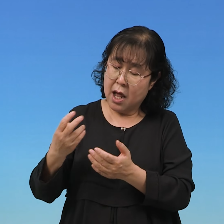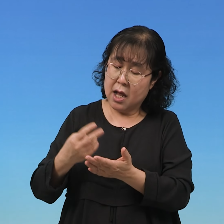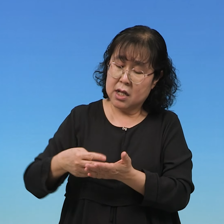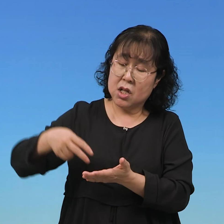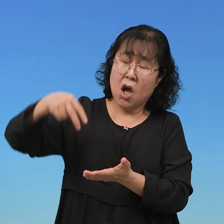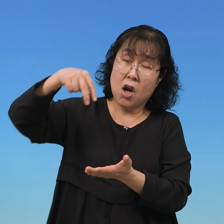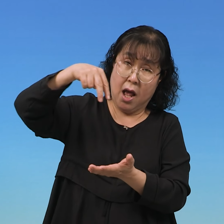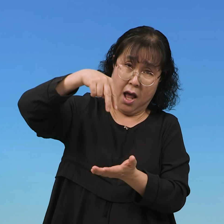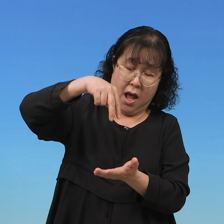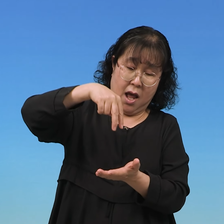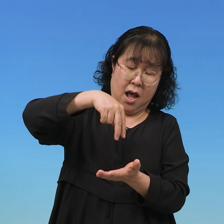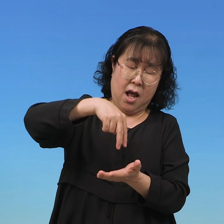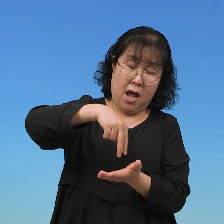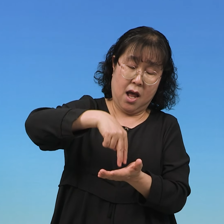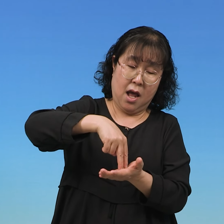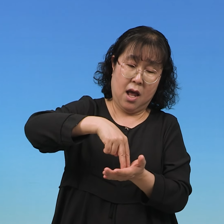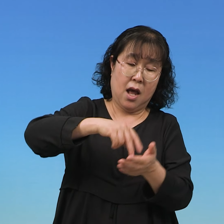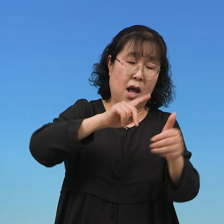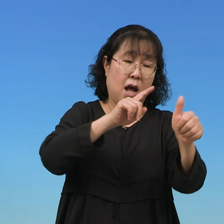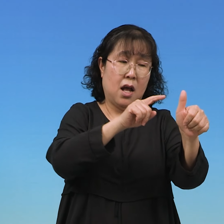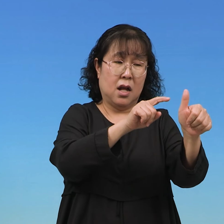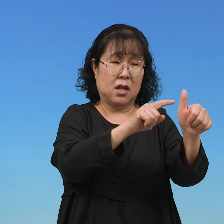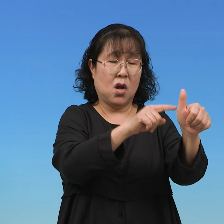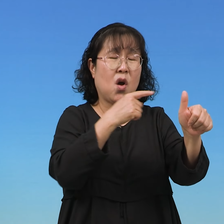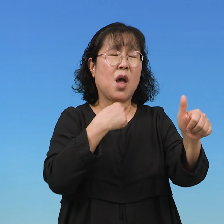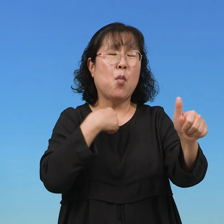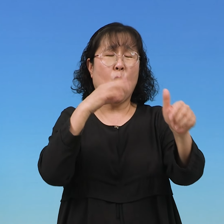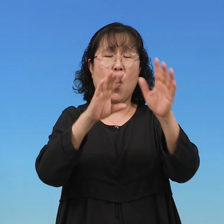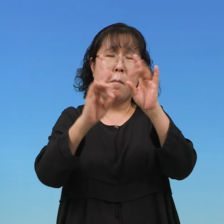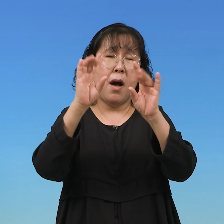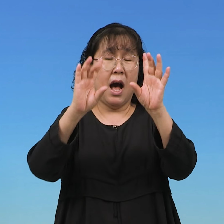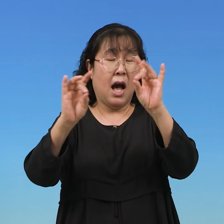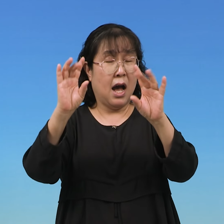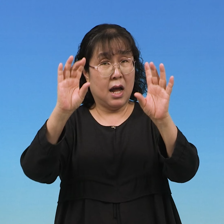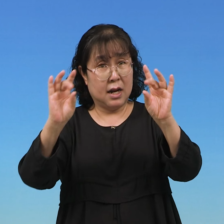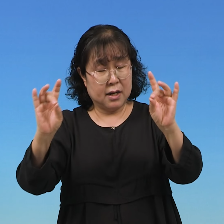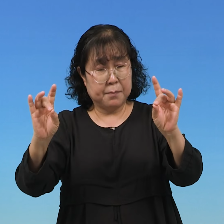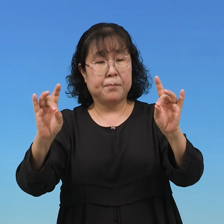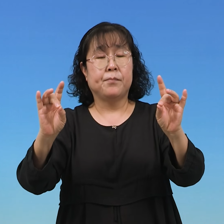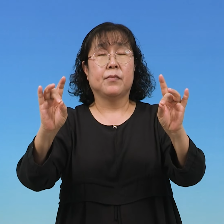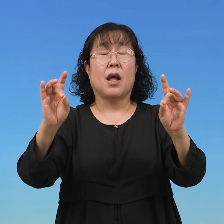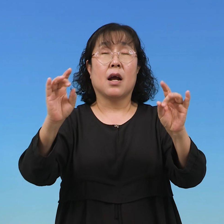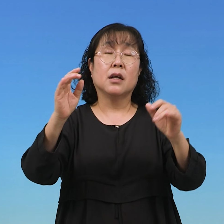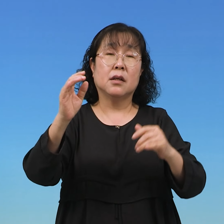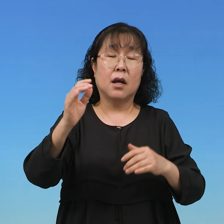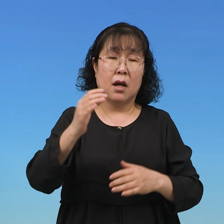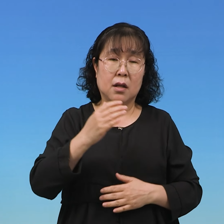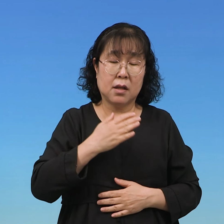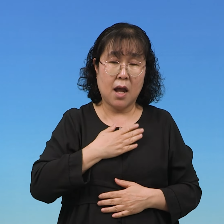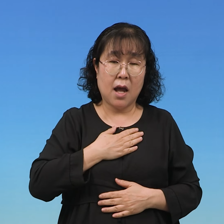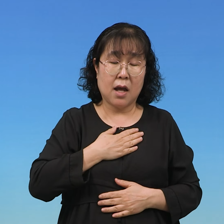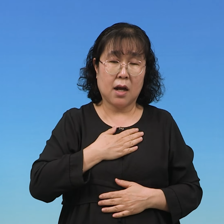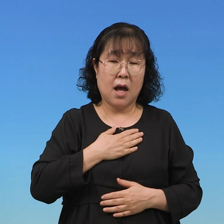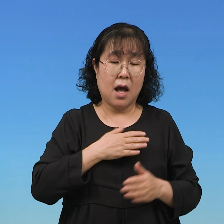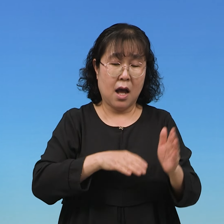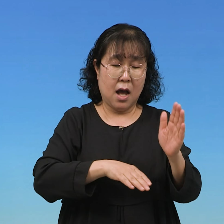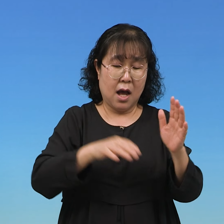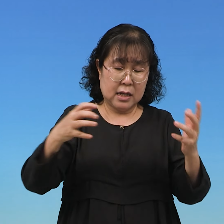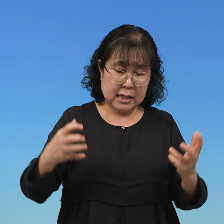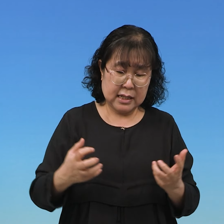너의 목마른 것을 내가 채우리라. 것을 내가